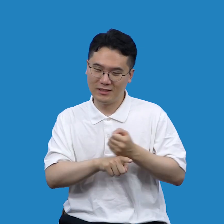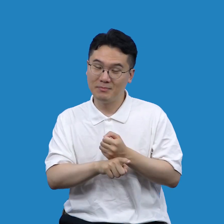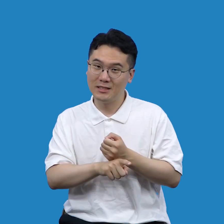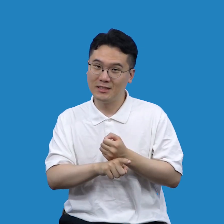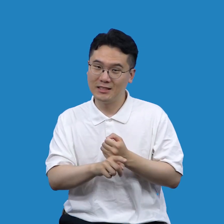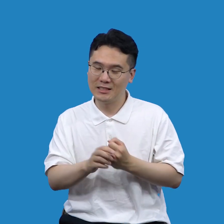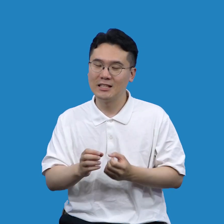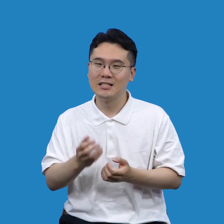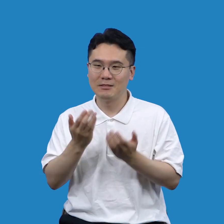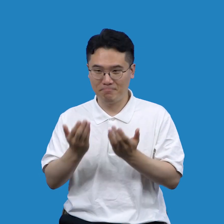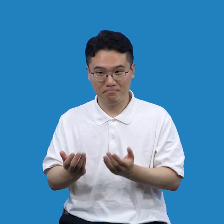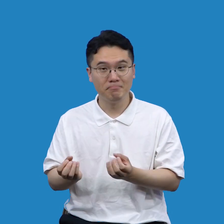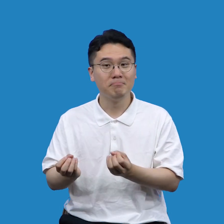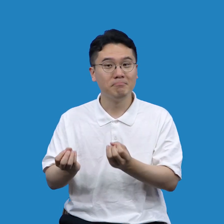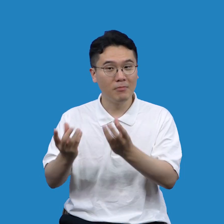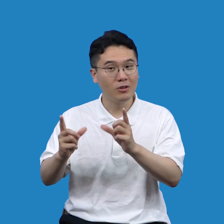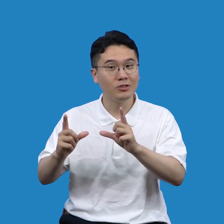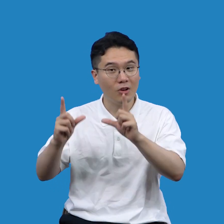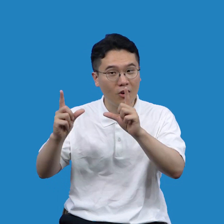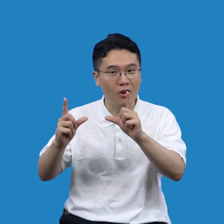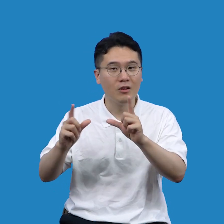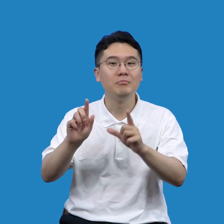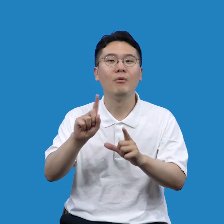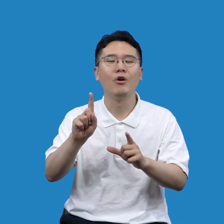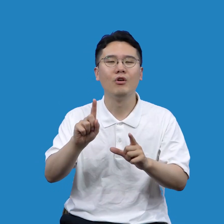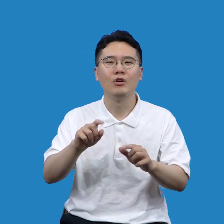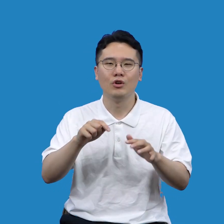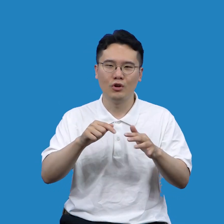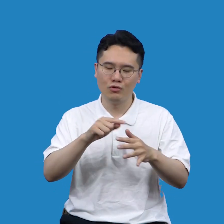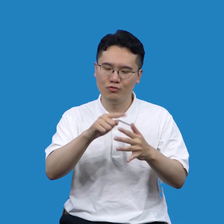절기, 그것이 바로 유월절입니다. 유월절.